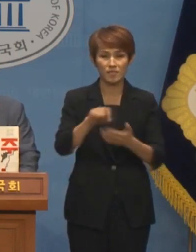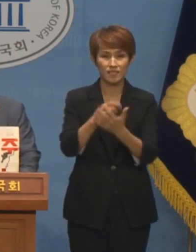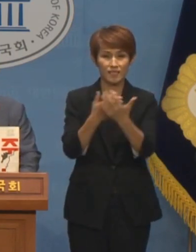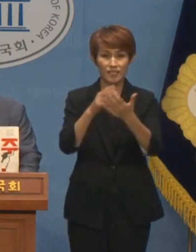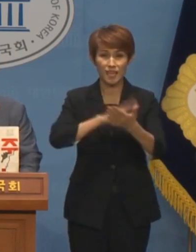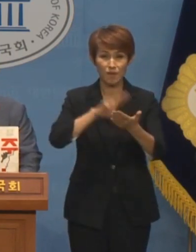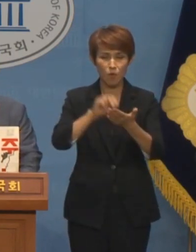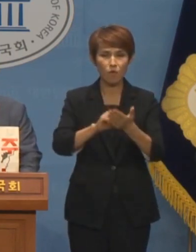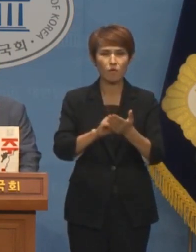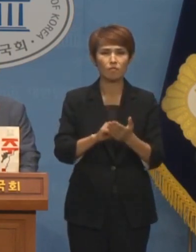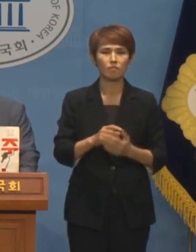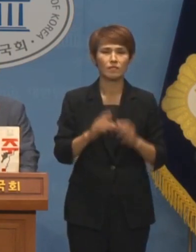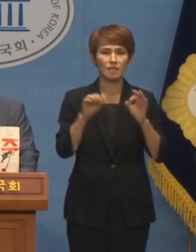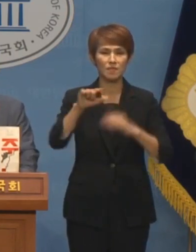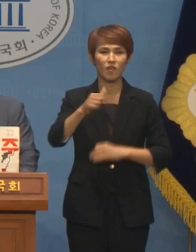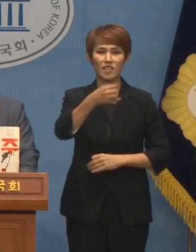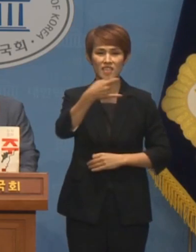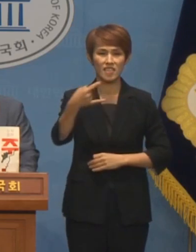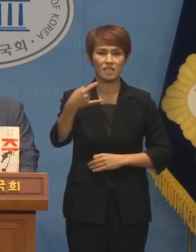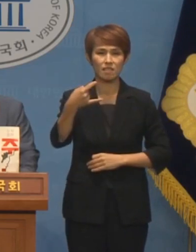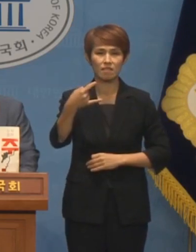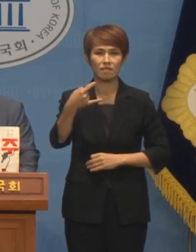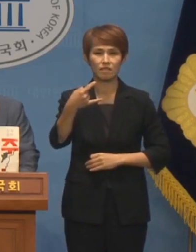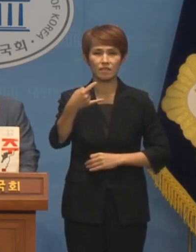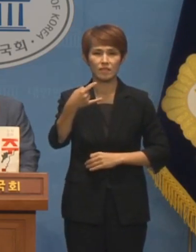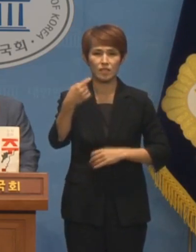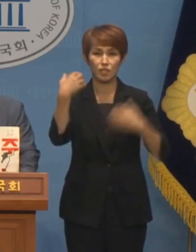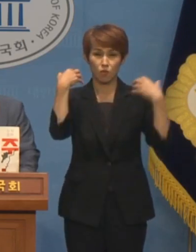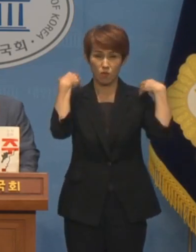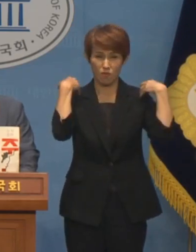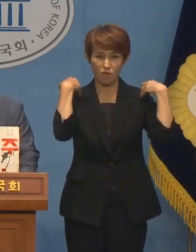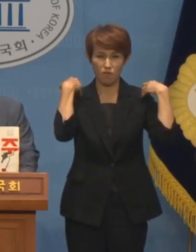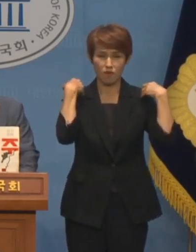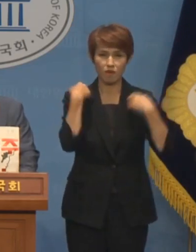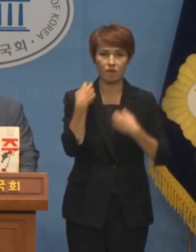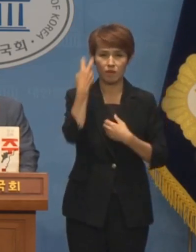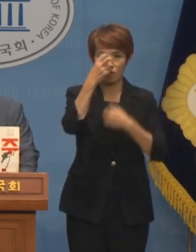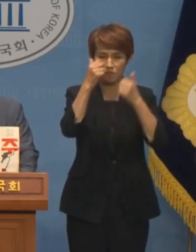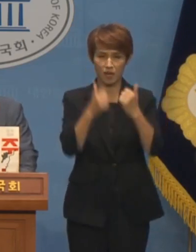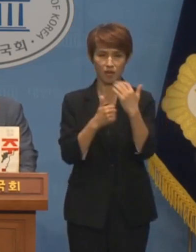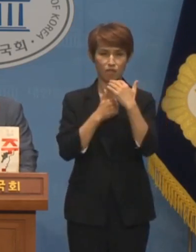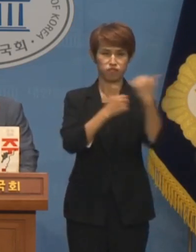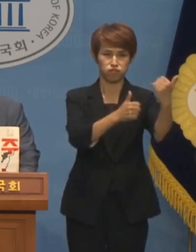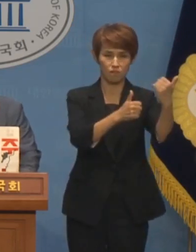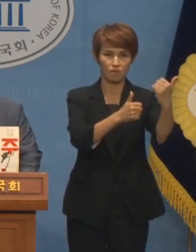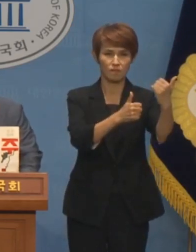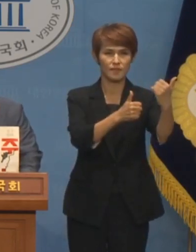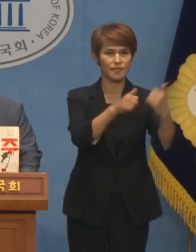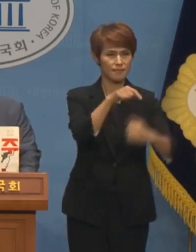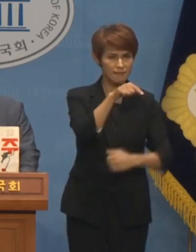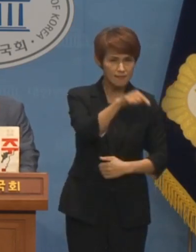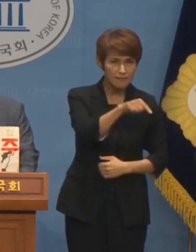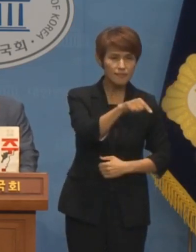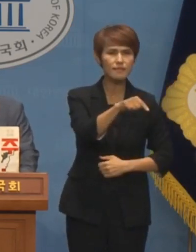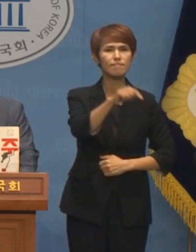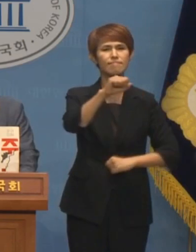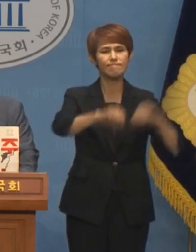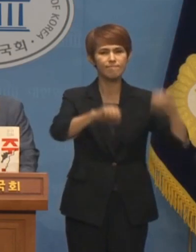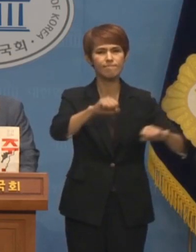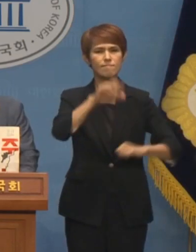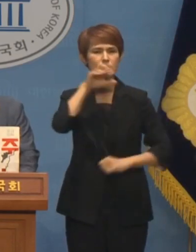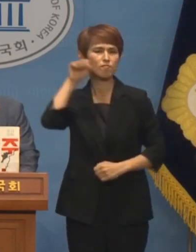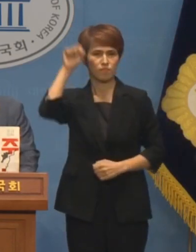정권의 정치검찰의 비공개 소환 시효를 국민들과 함께 최대한의 분노로